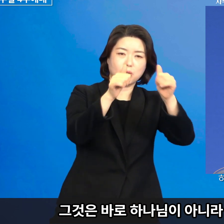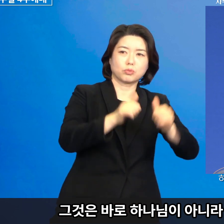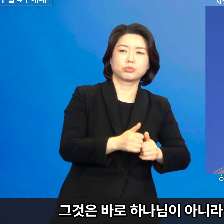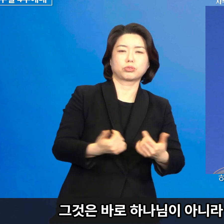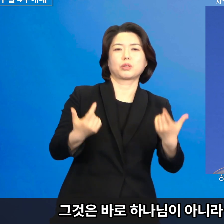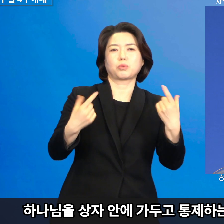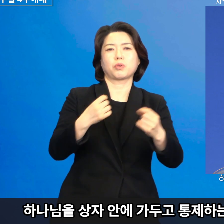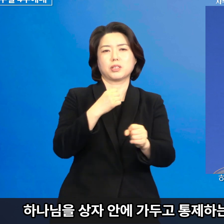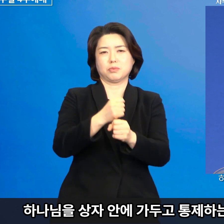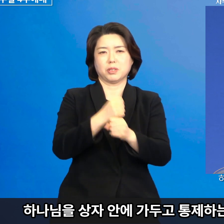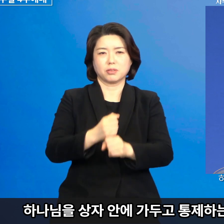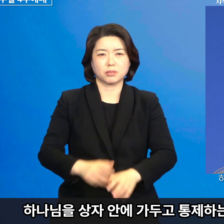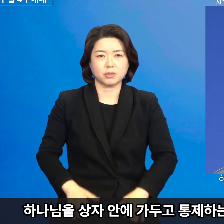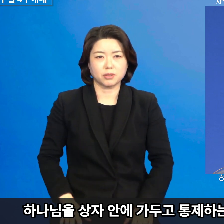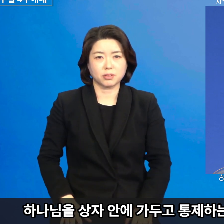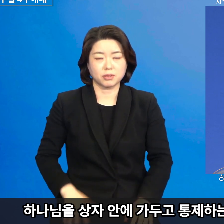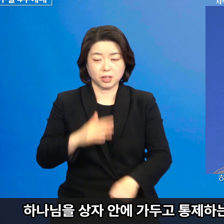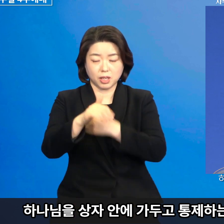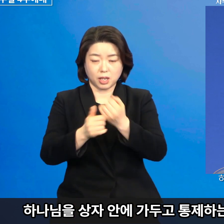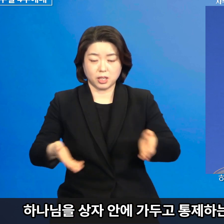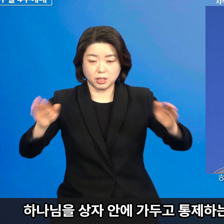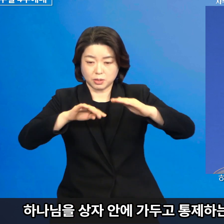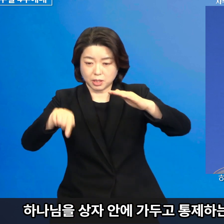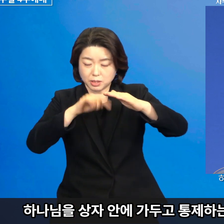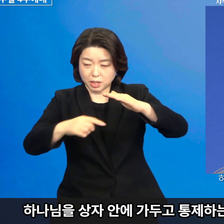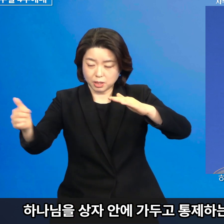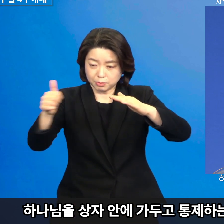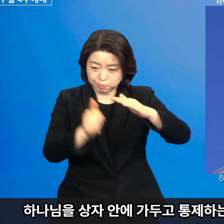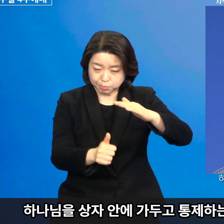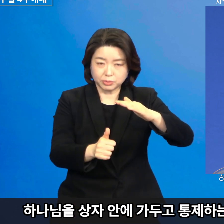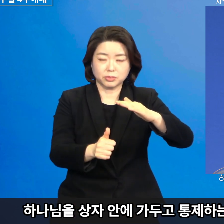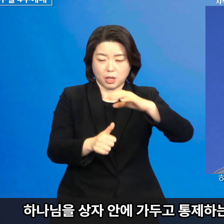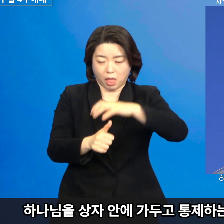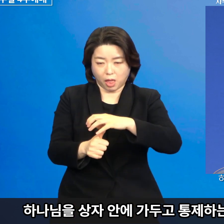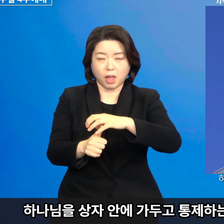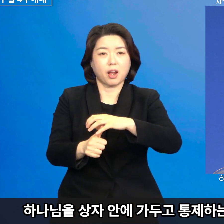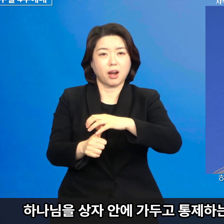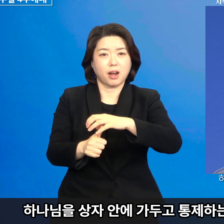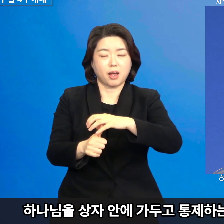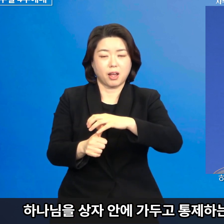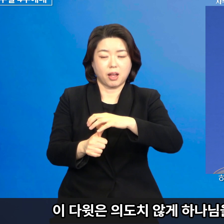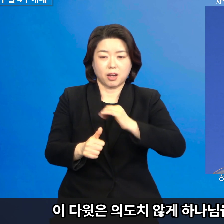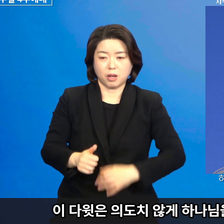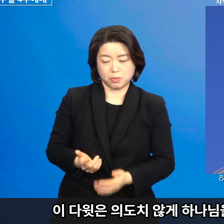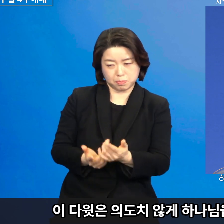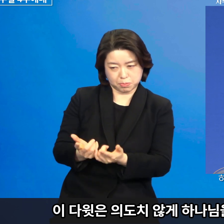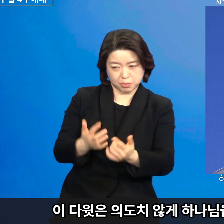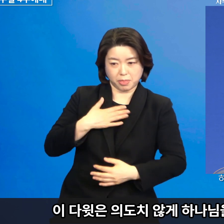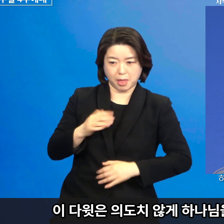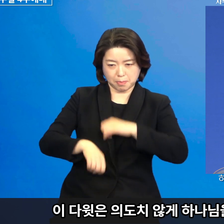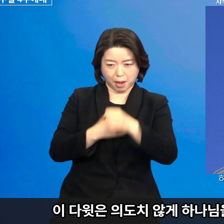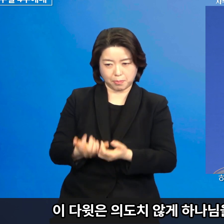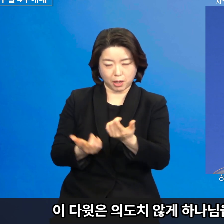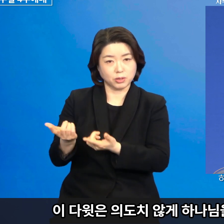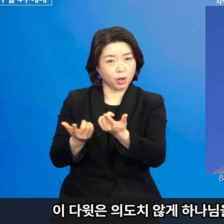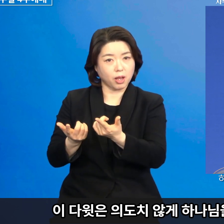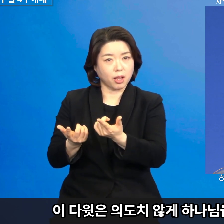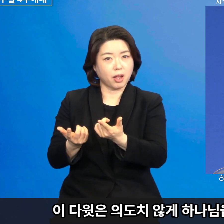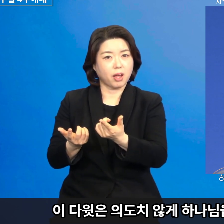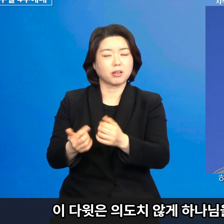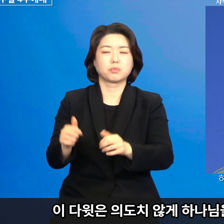우상이라고 하는 것. 하나님을 상자 안에 가두고 통제하는 것은 그런 우상 숭배라는 것이죠. 이 다윗은 의도치